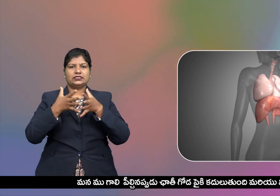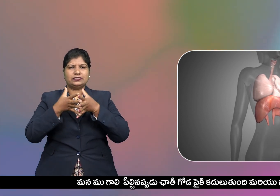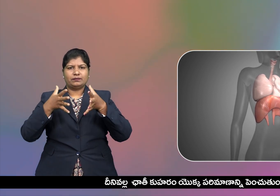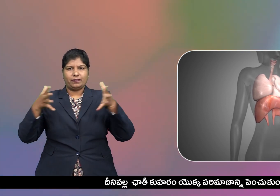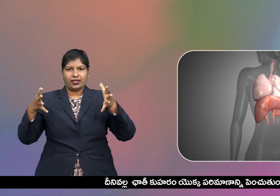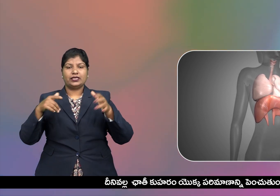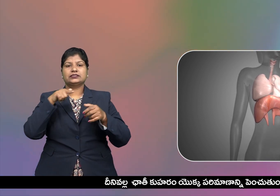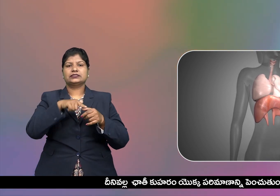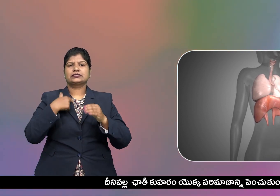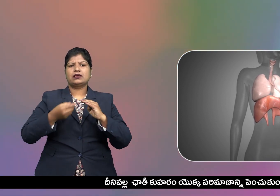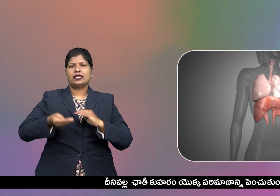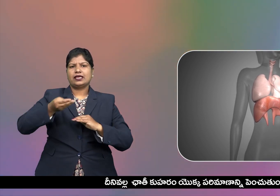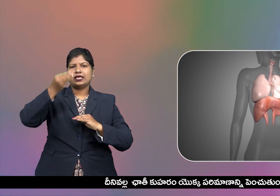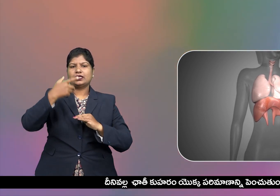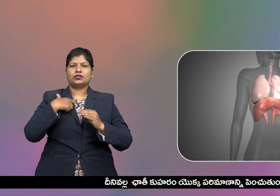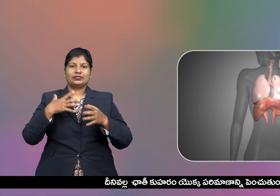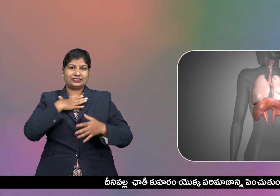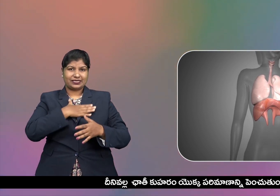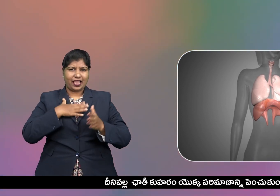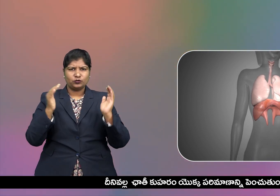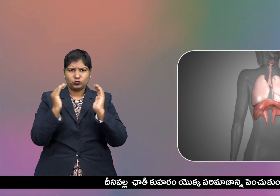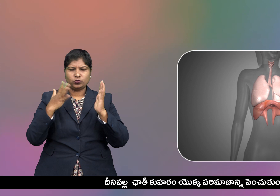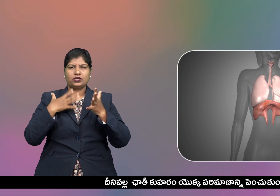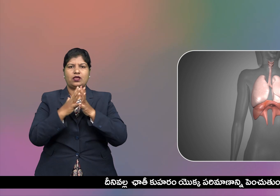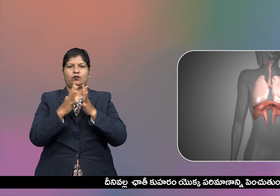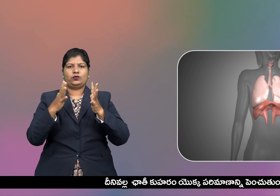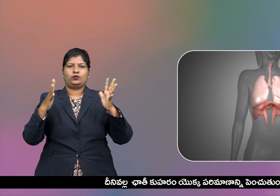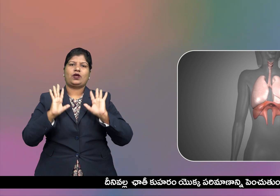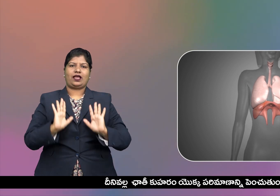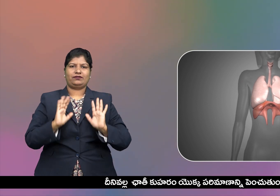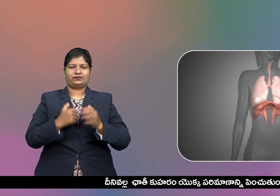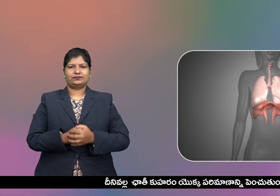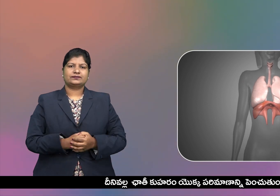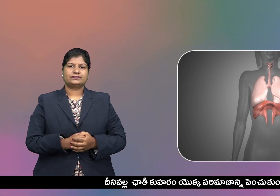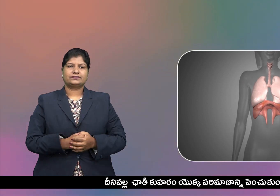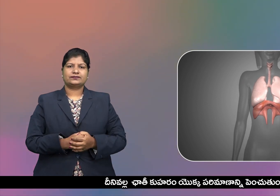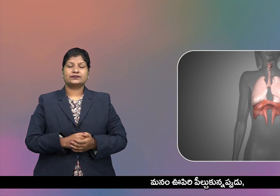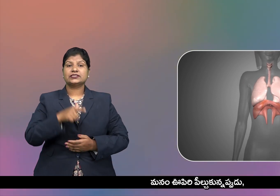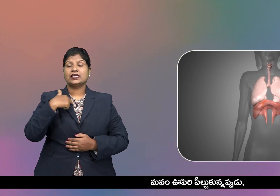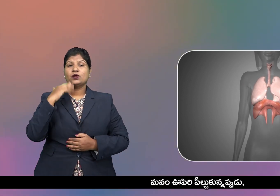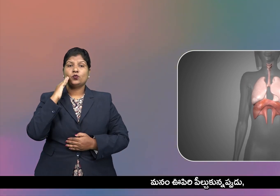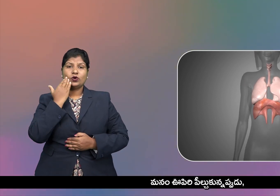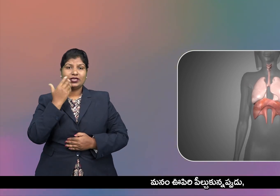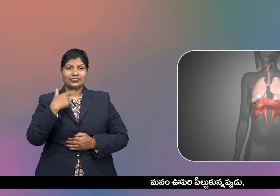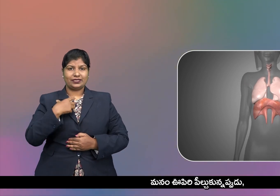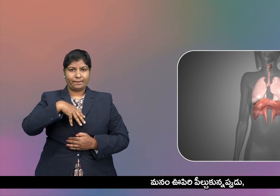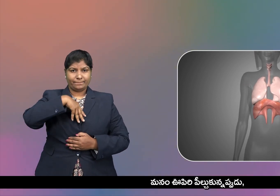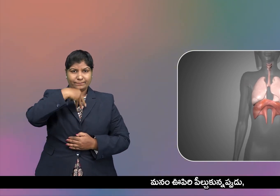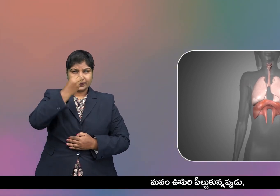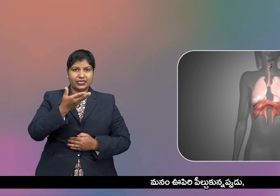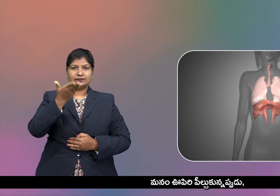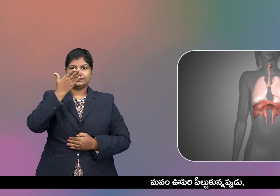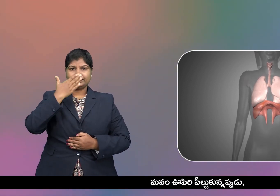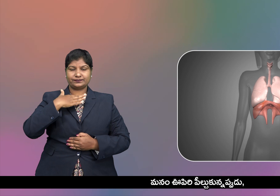విస్తరిస్తుంది. దీనివల్ల ఛాతీ కుహరం యొక్క పరిమాణాన్ని పెంచుతుంది. మనం ఊపిరి